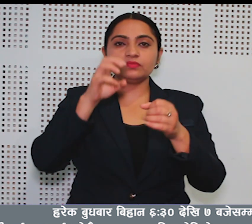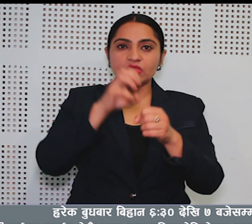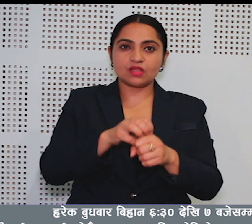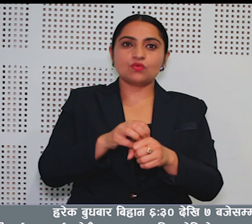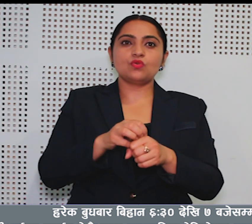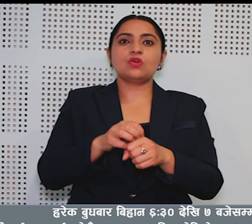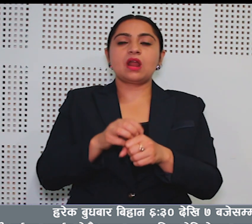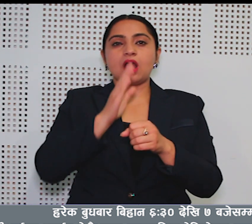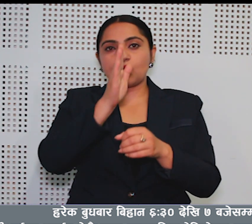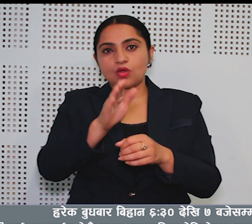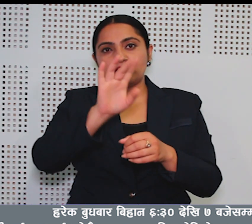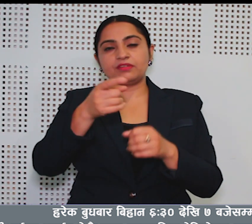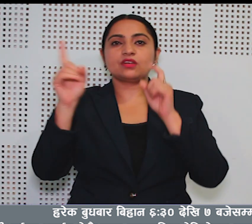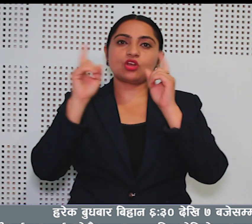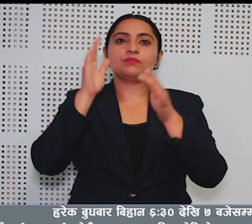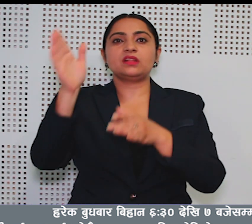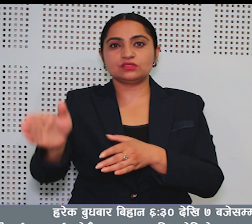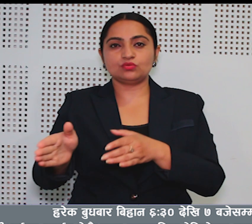पालिका में बहुते एकल महिला के समस्या है। कोनो अब